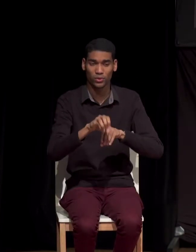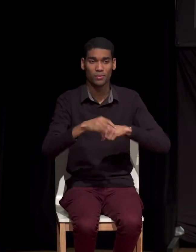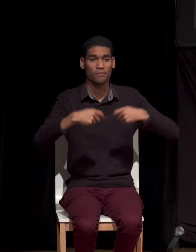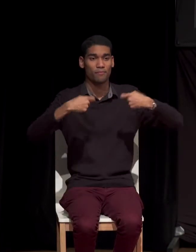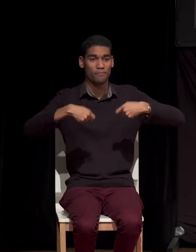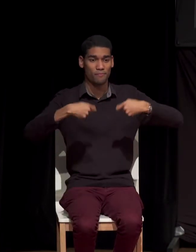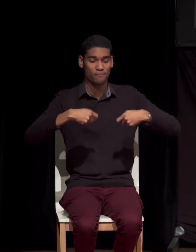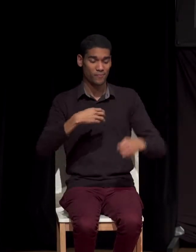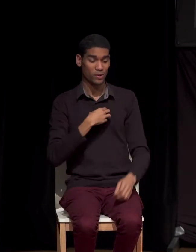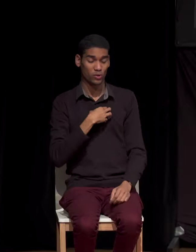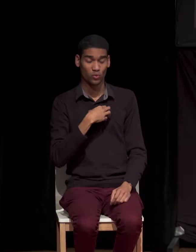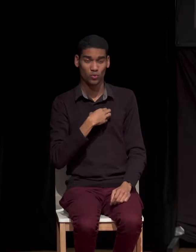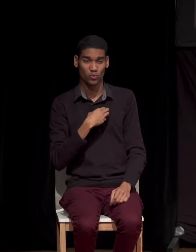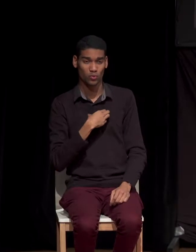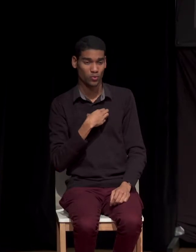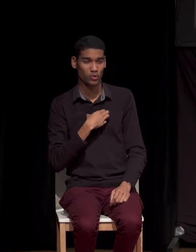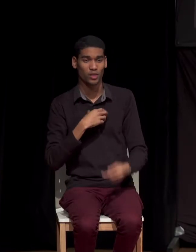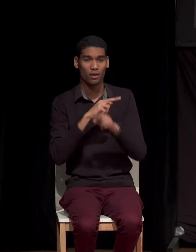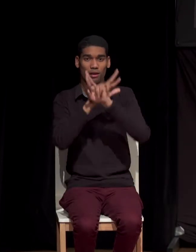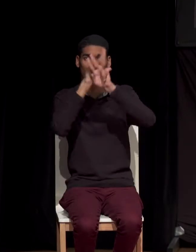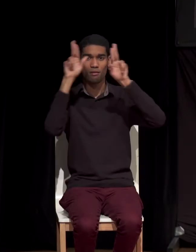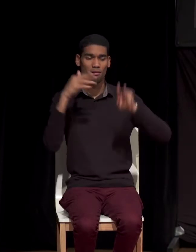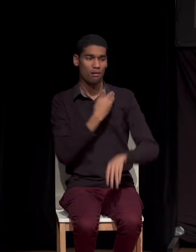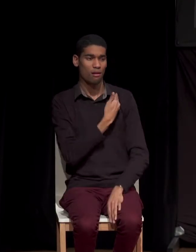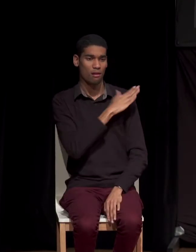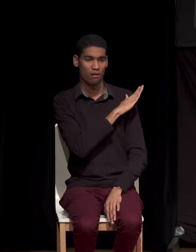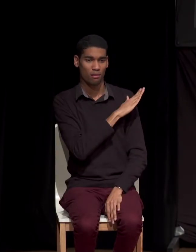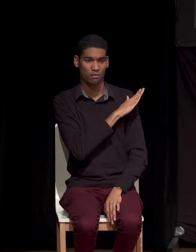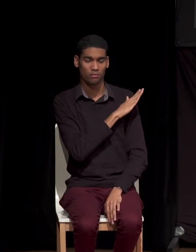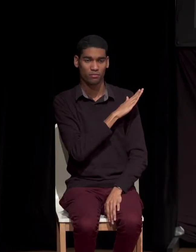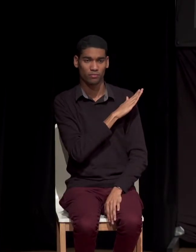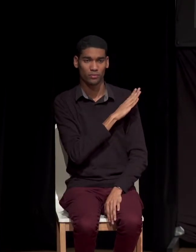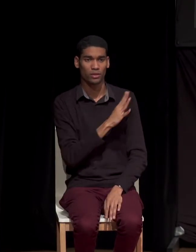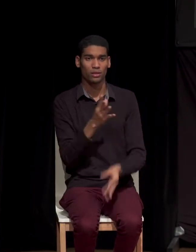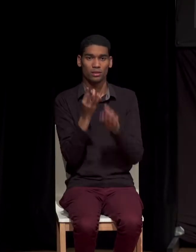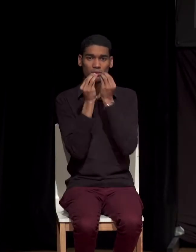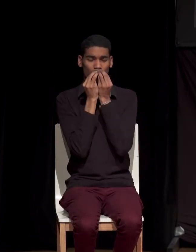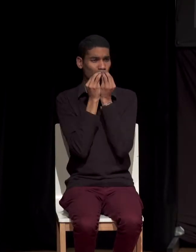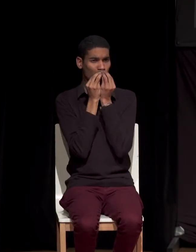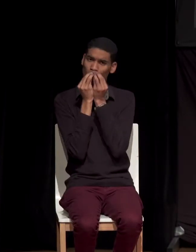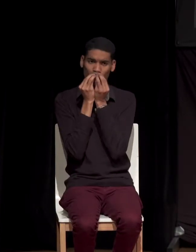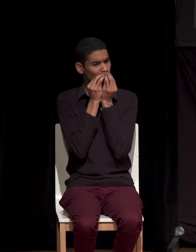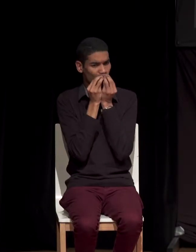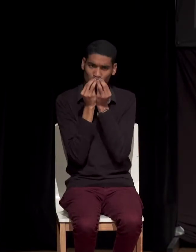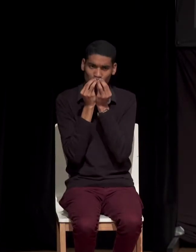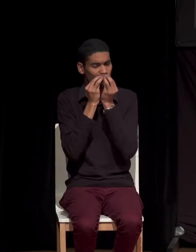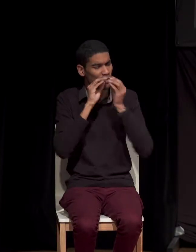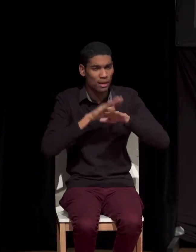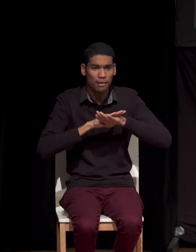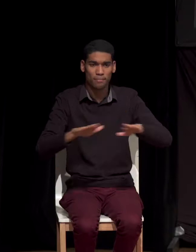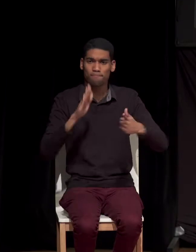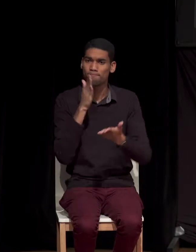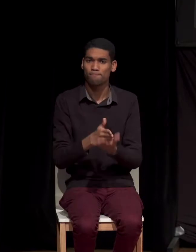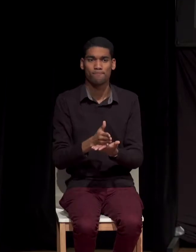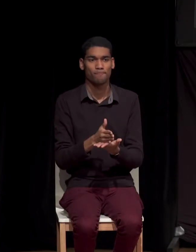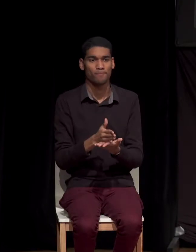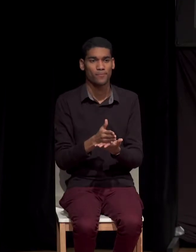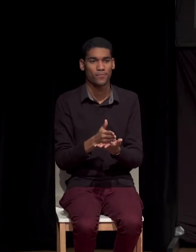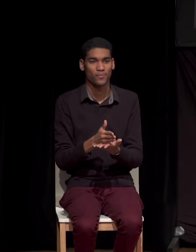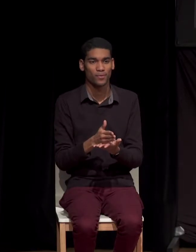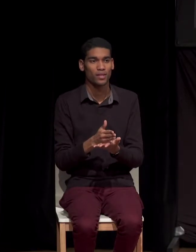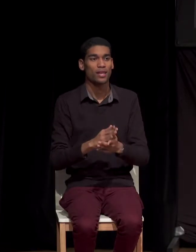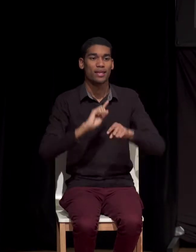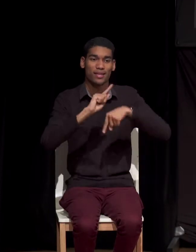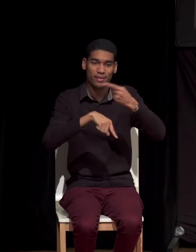característica antirracista. Isso quer dizer romper com o silenciamento. No meio disso,